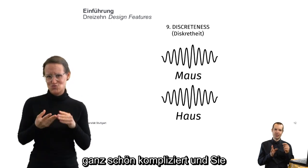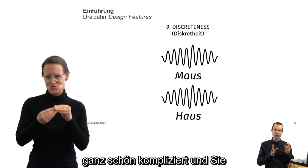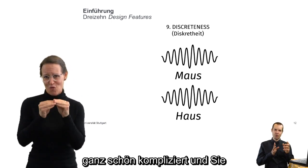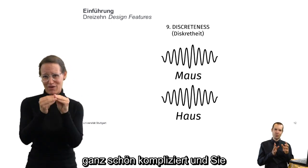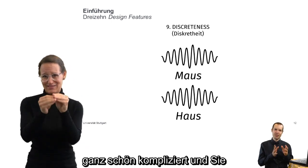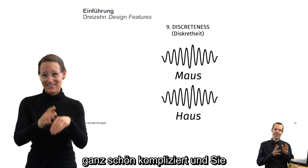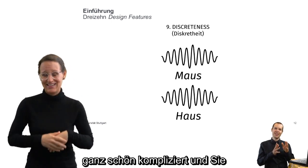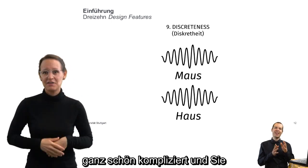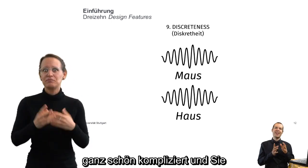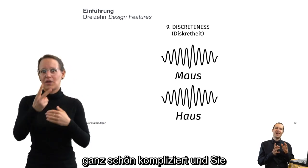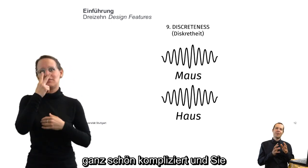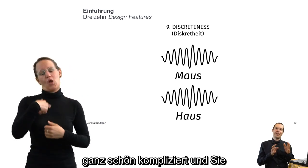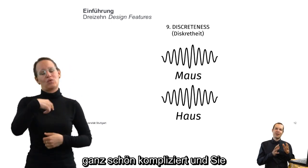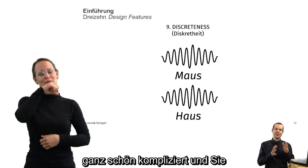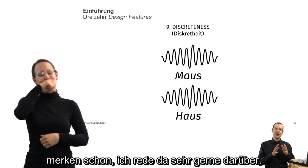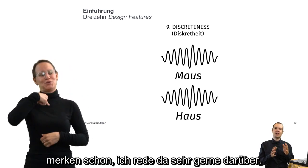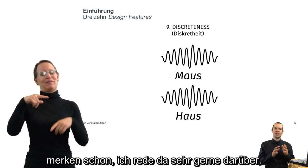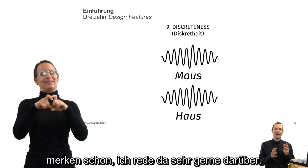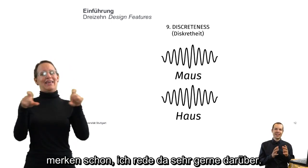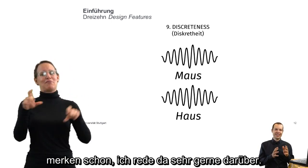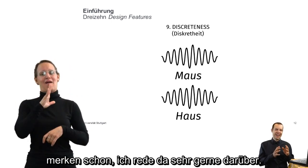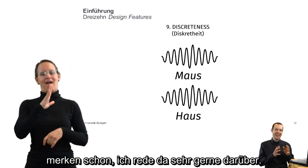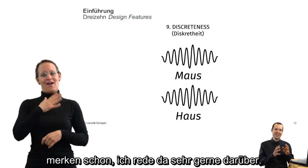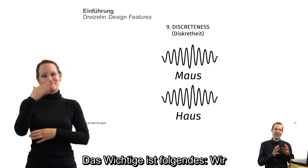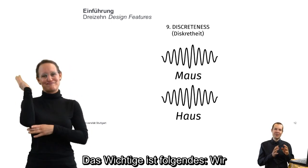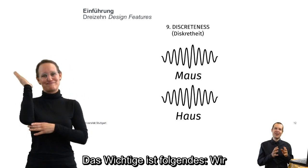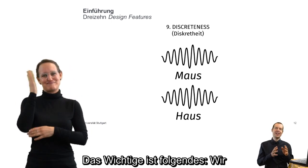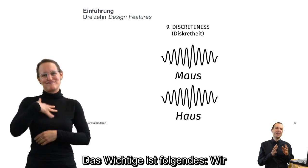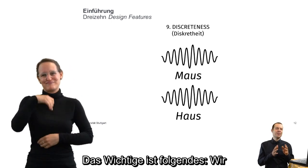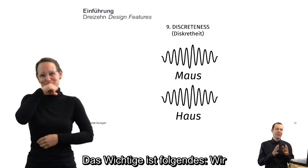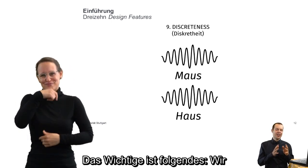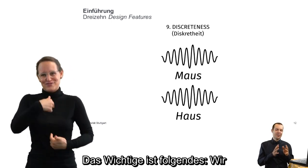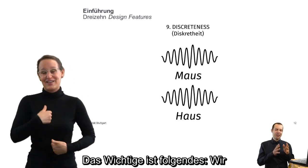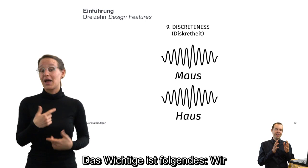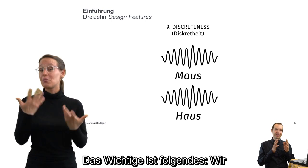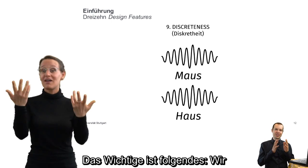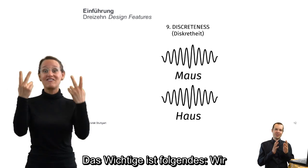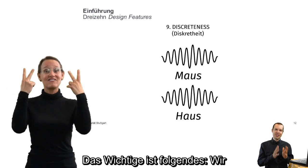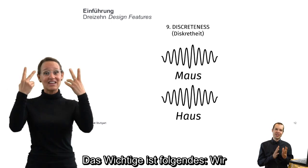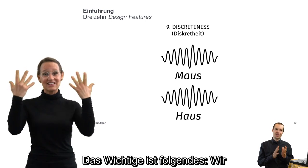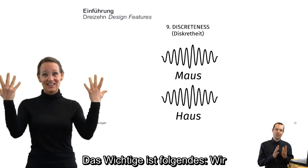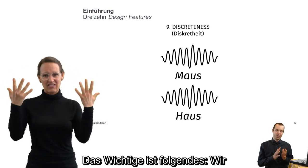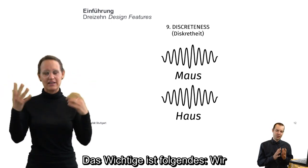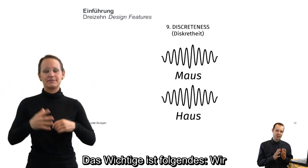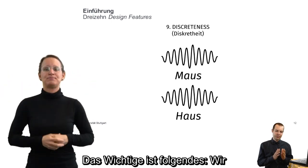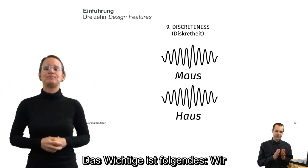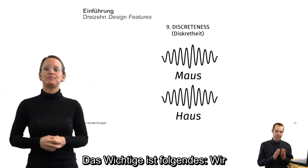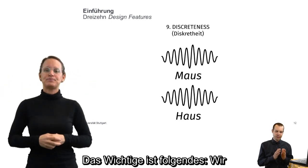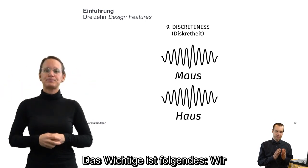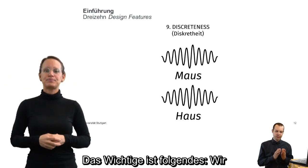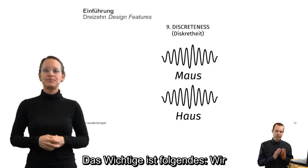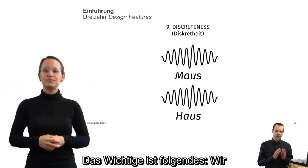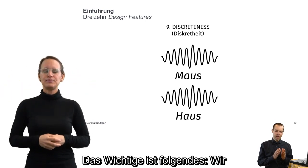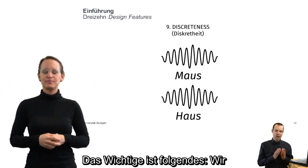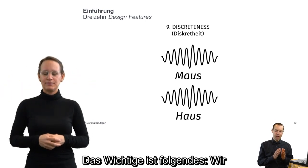schon, die Sache ist ganz schön kompliziert. Aber, und Sie merken auch schon, ich rede da sehr gerne drüber, das Wichtige ist Folgendes.